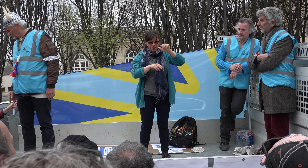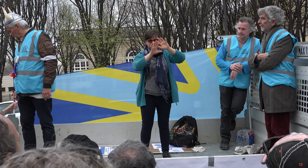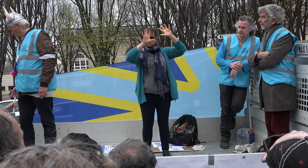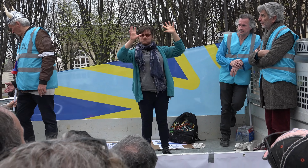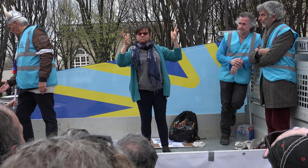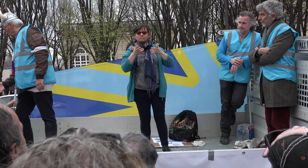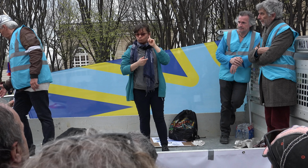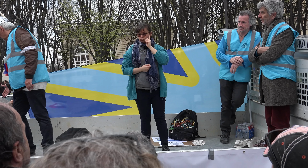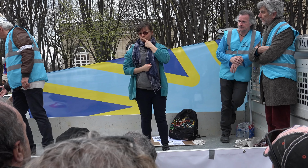RNSA.